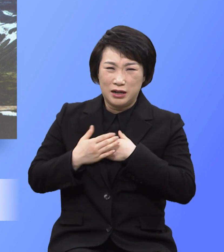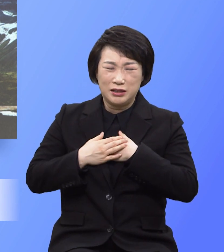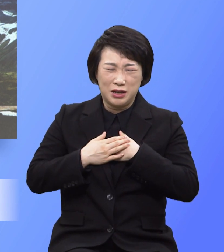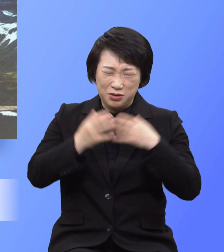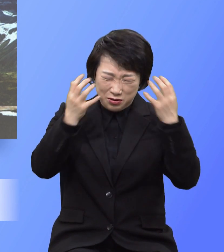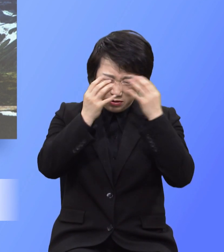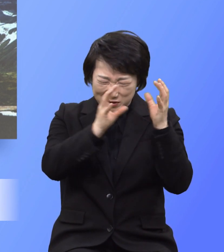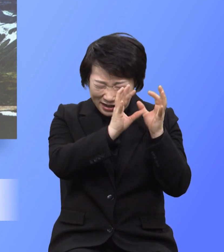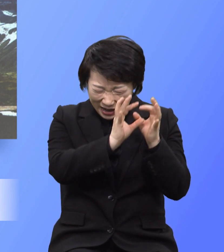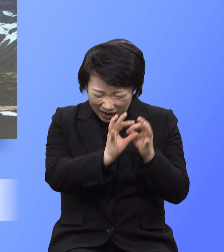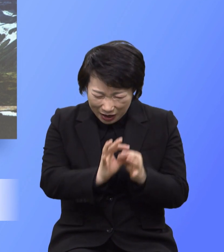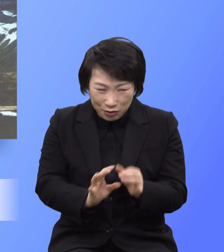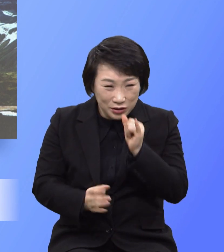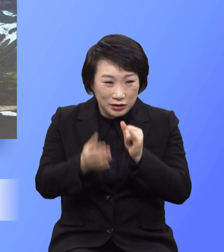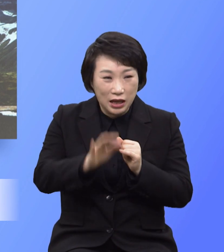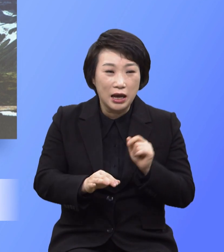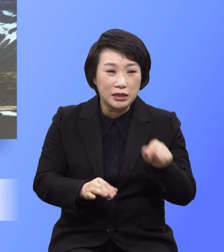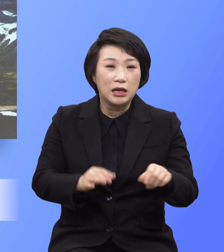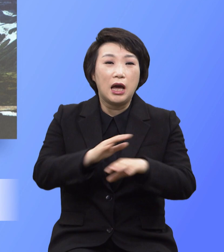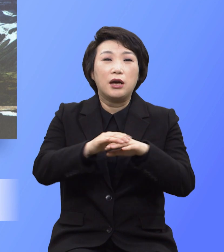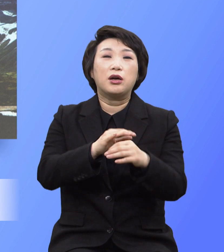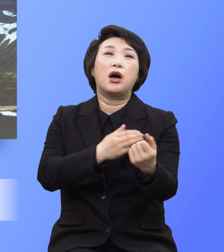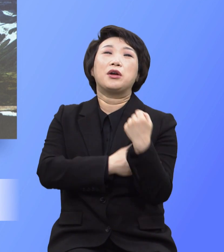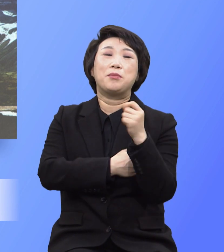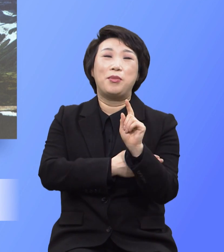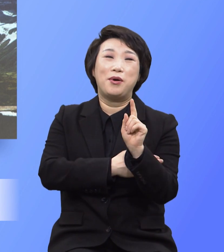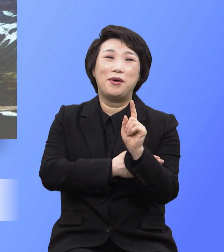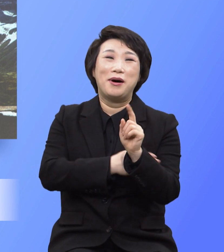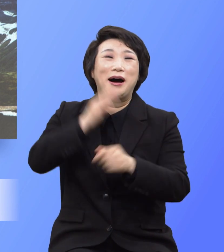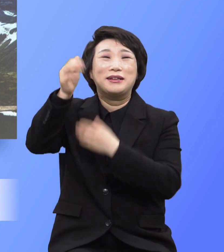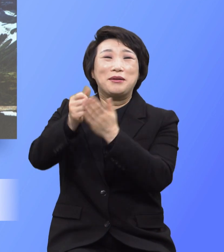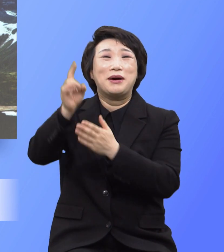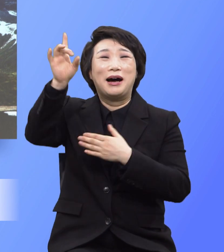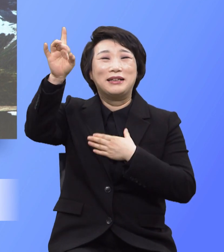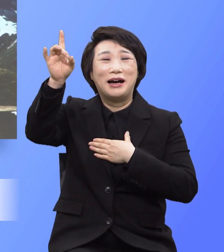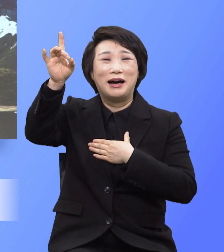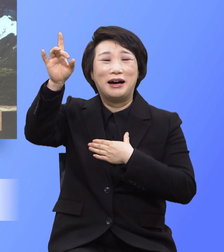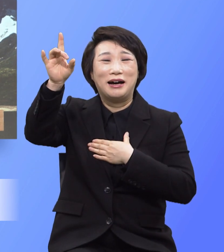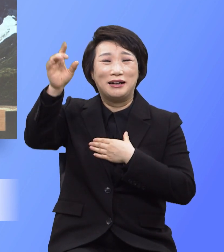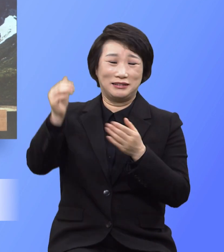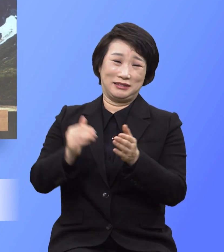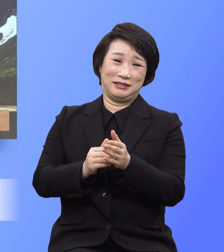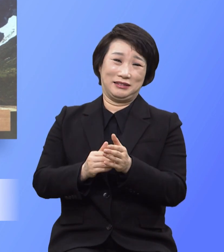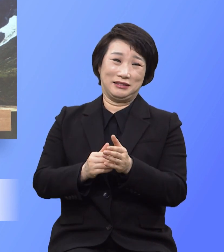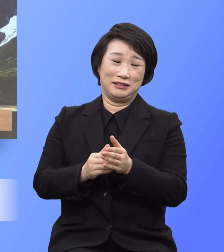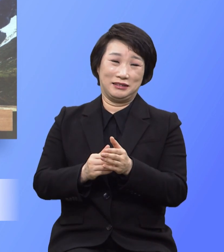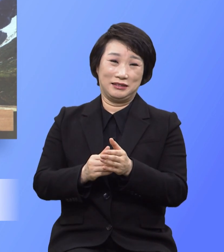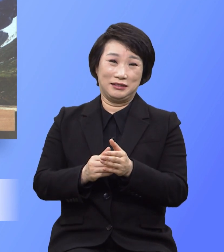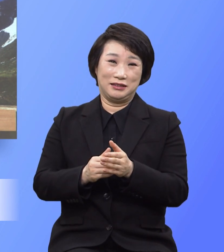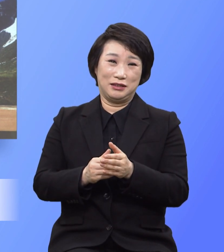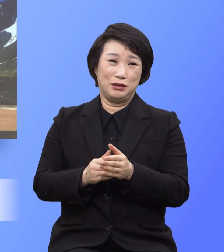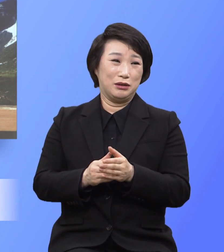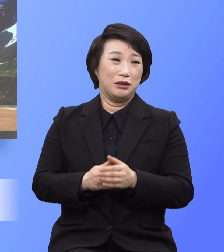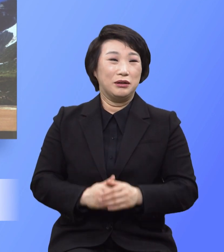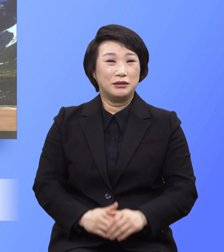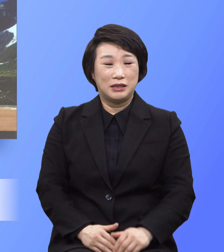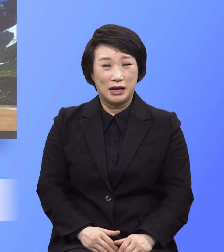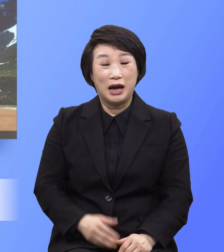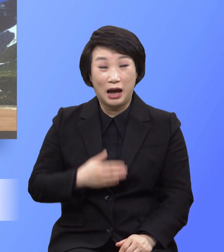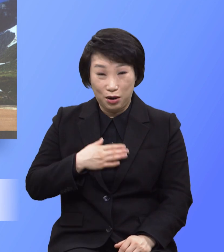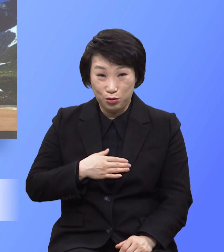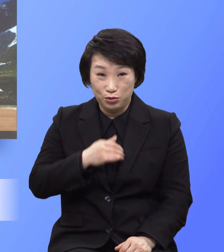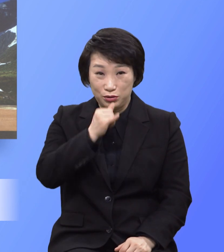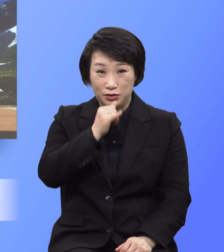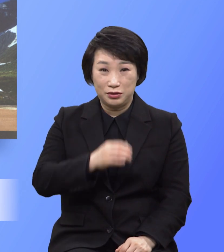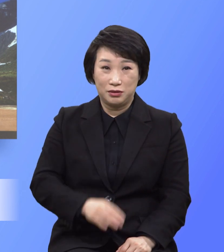끝없는 고통을 해결할 능력은 하나님 자신밖에는 없음을